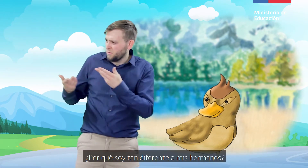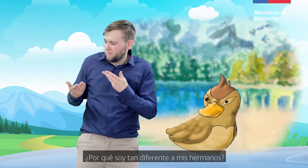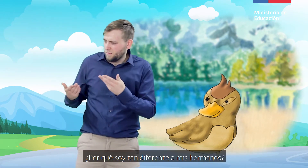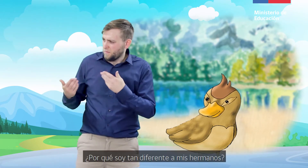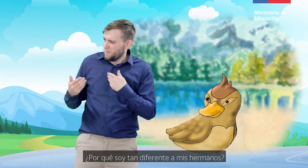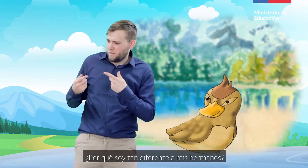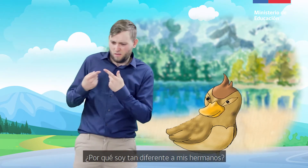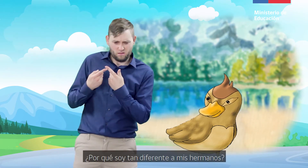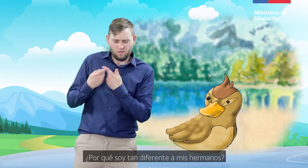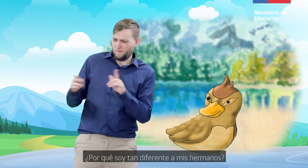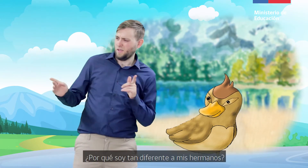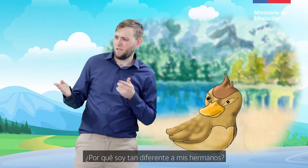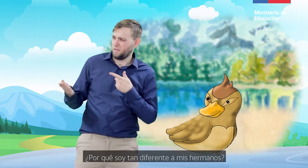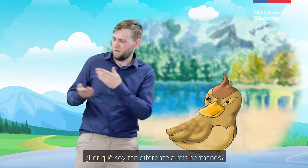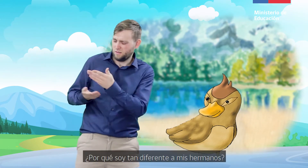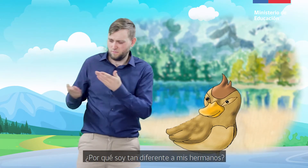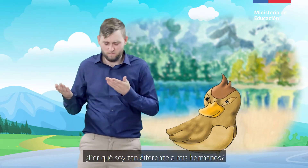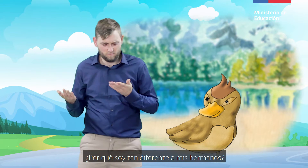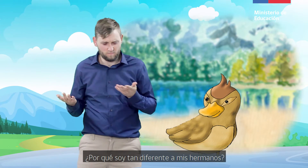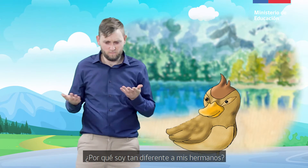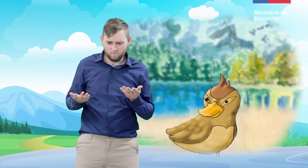¿por qué soy tan diferente a mis hermanos?